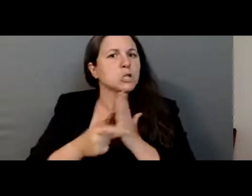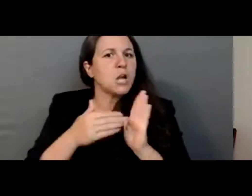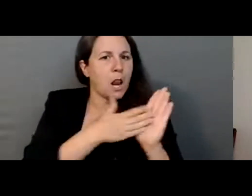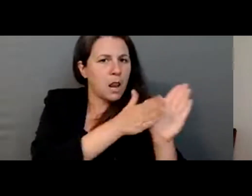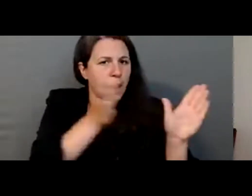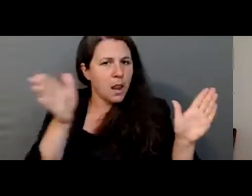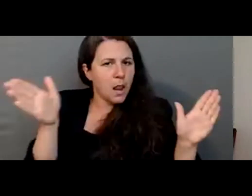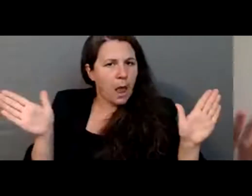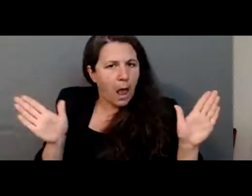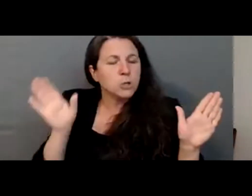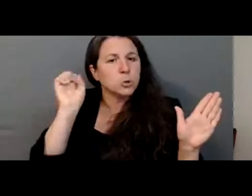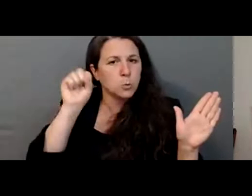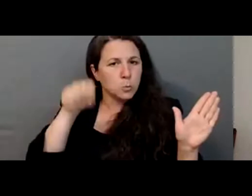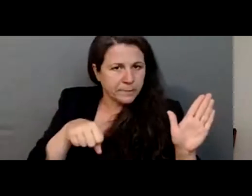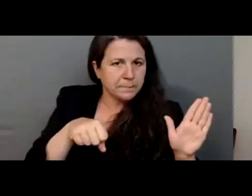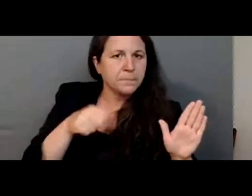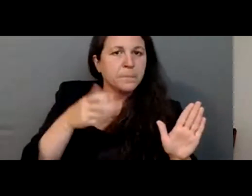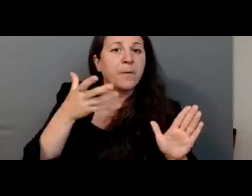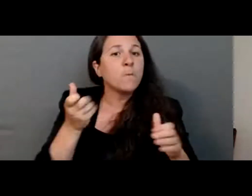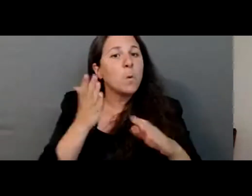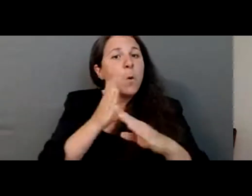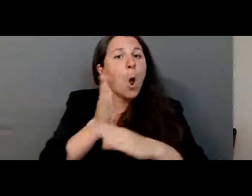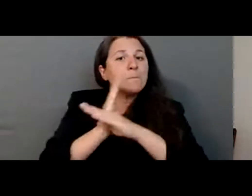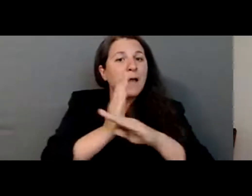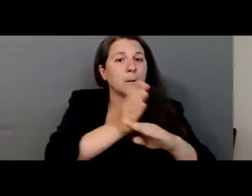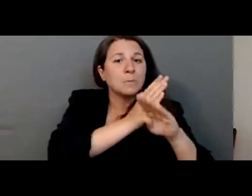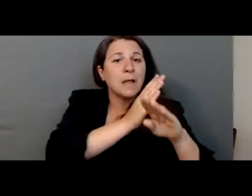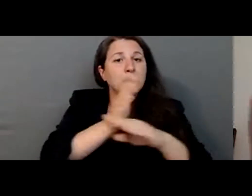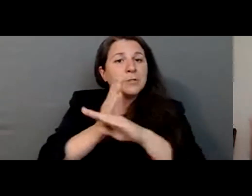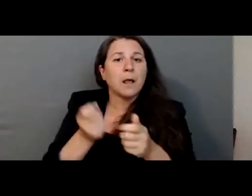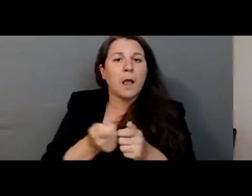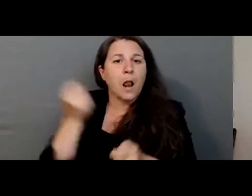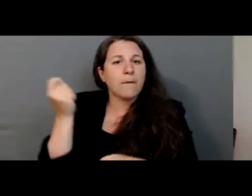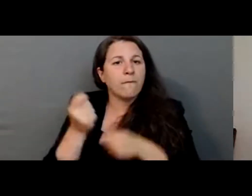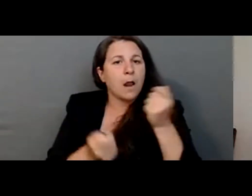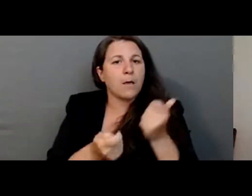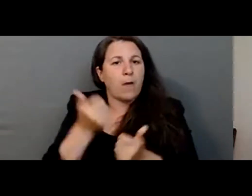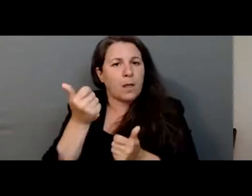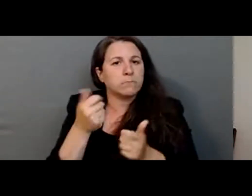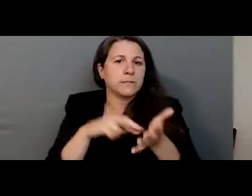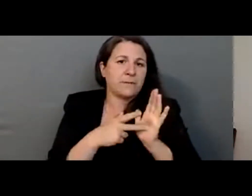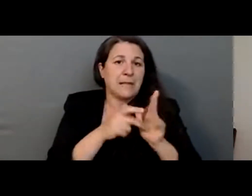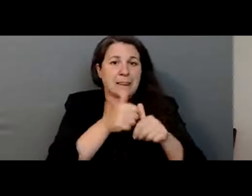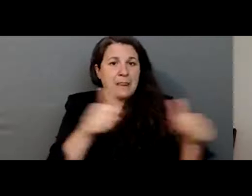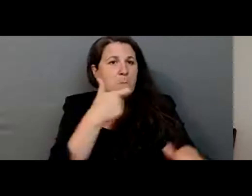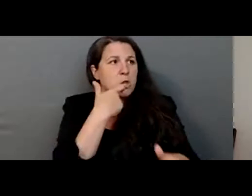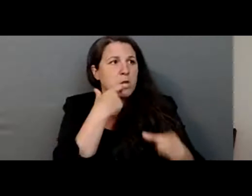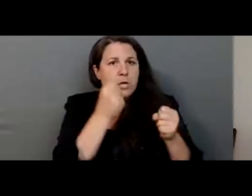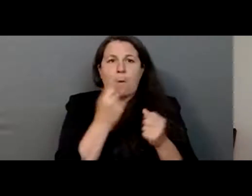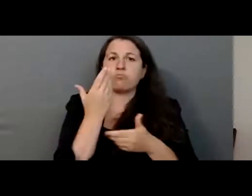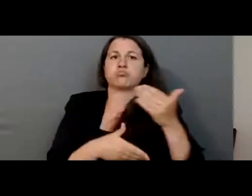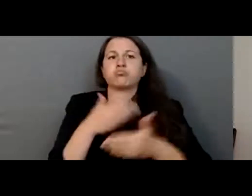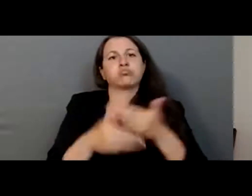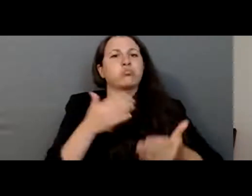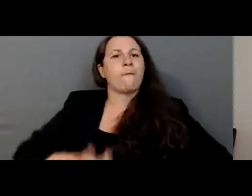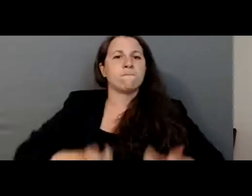c'est-à-dire d'enlever les obstacles qui permettent aux individus de vivre la vie qui est la leur comme bon leur